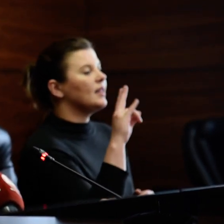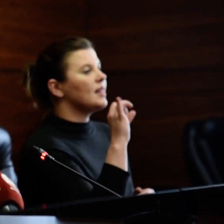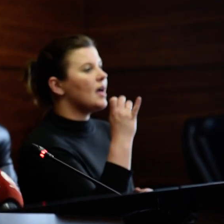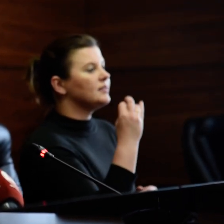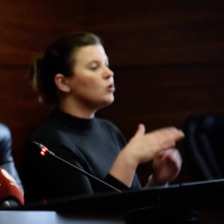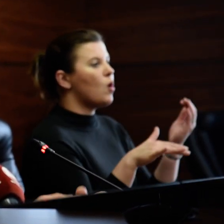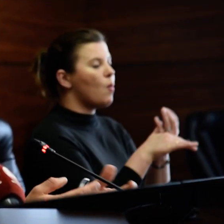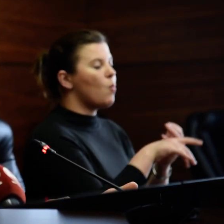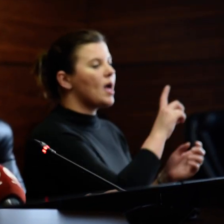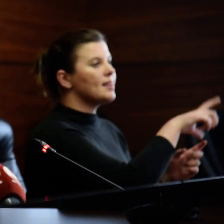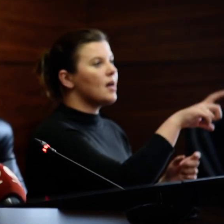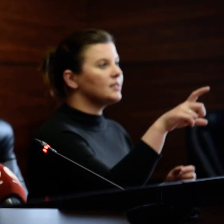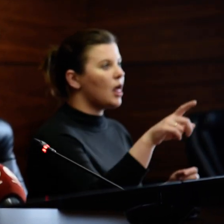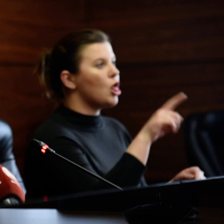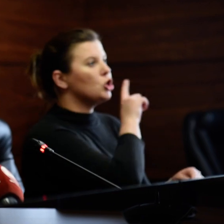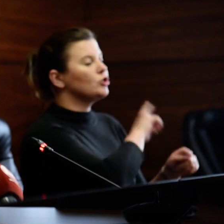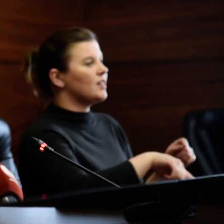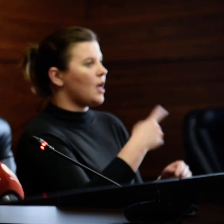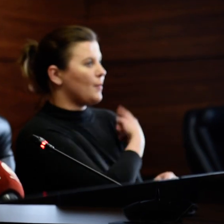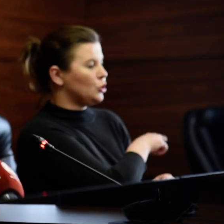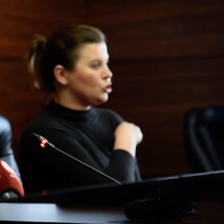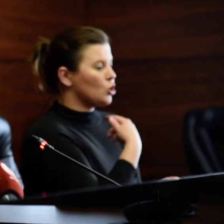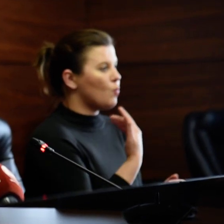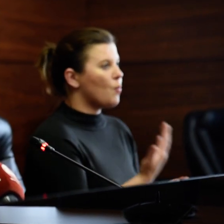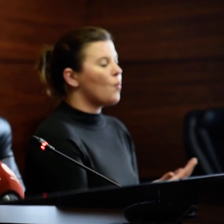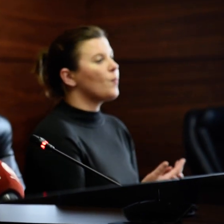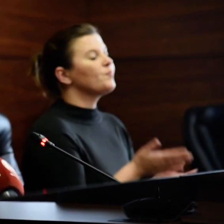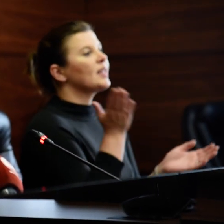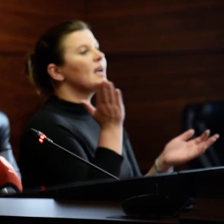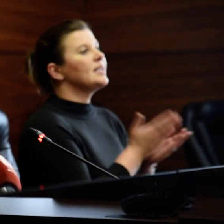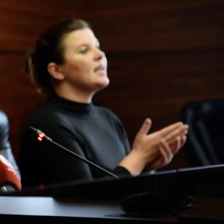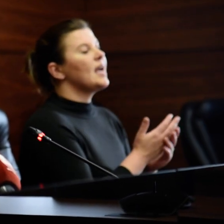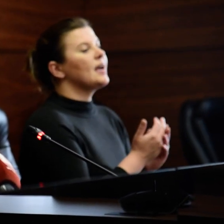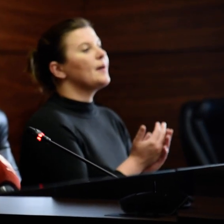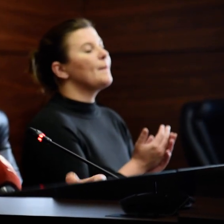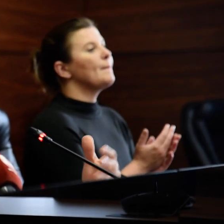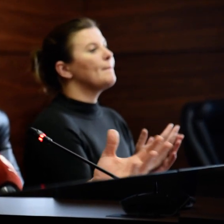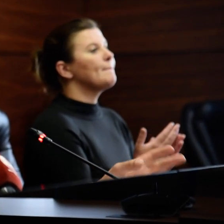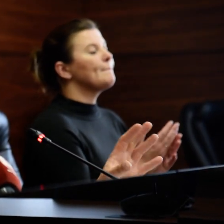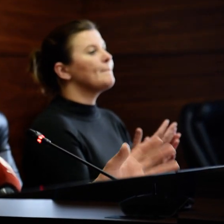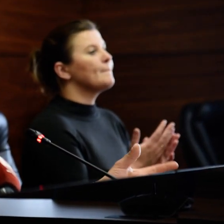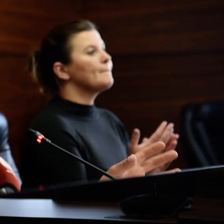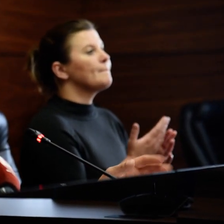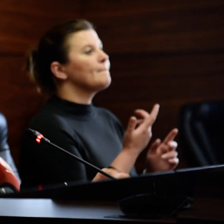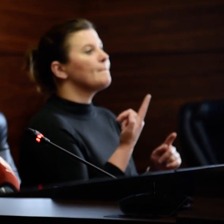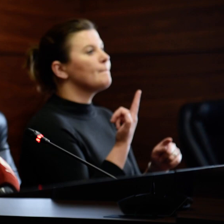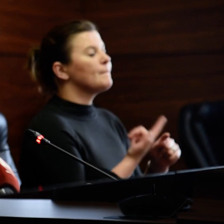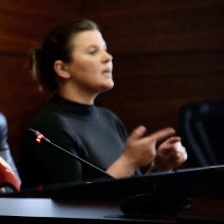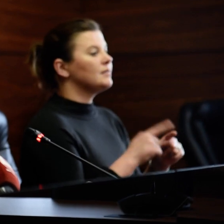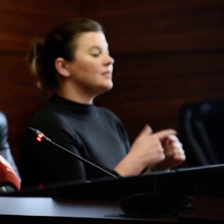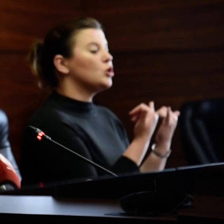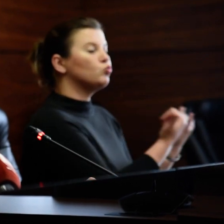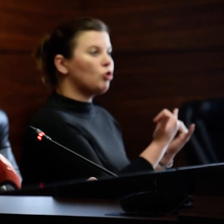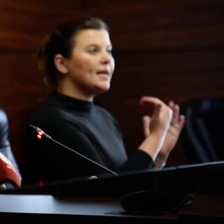населенню, швидка медична допомога. Є, де більш, це, більш, це